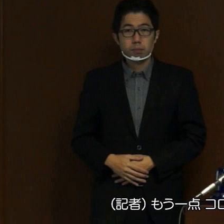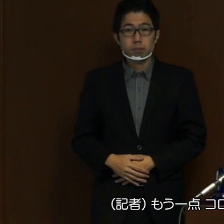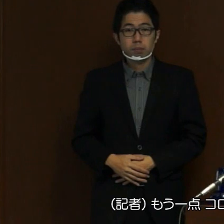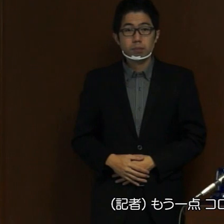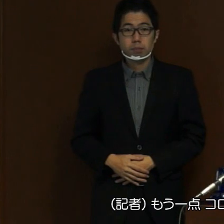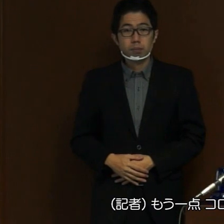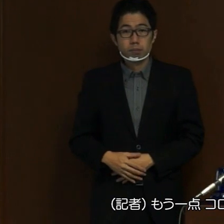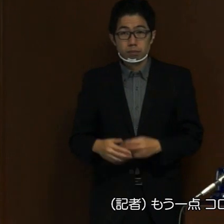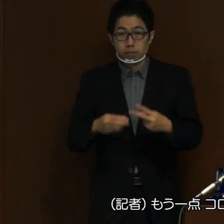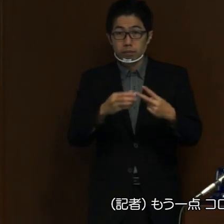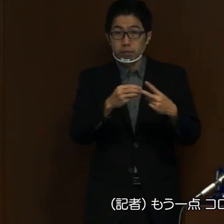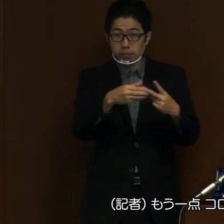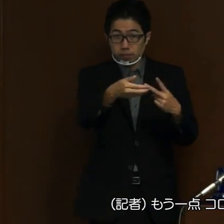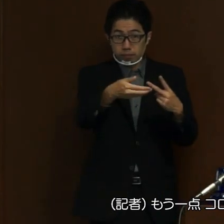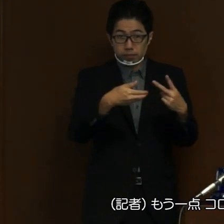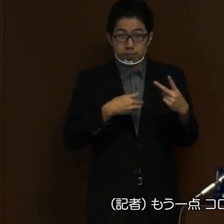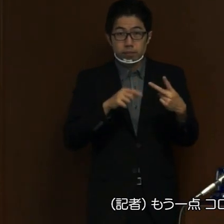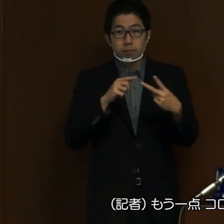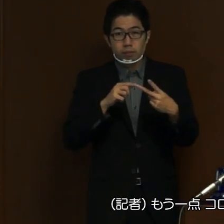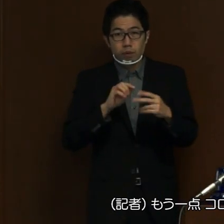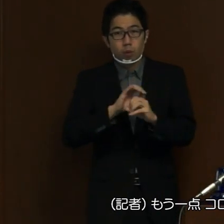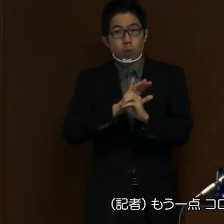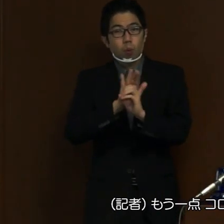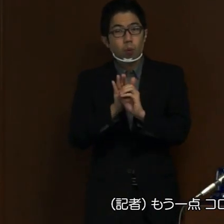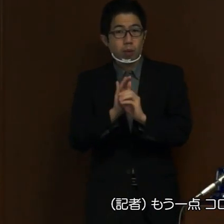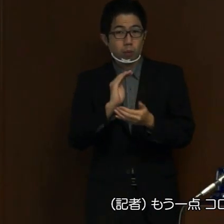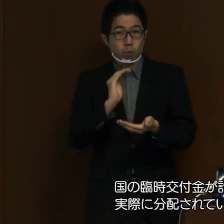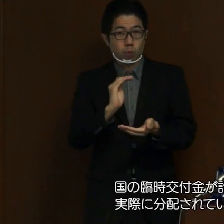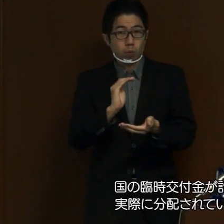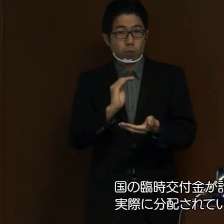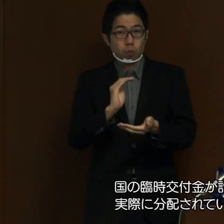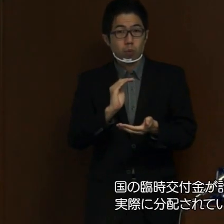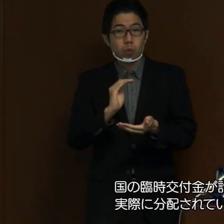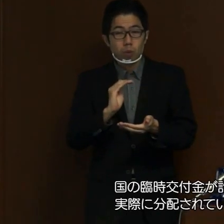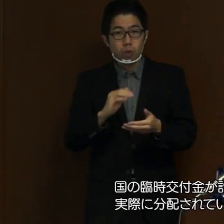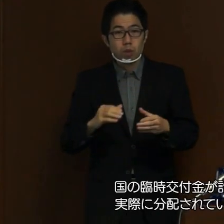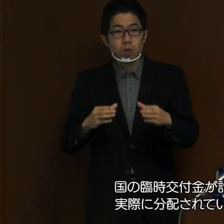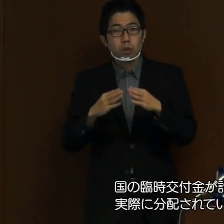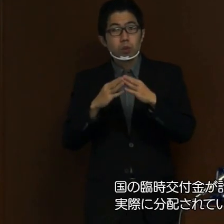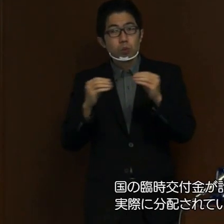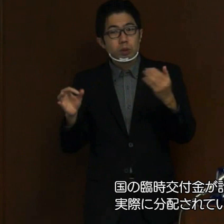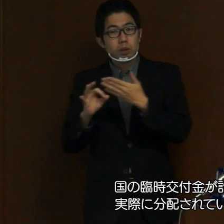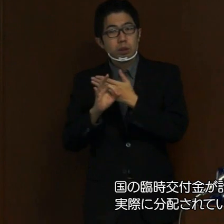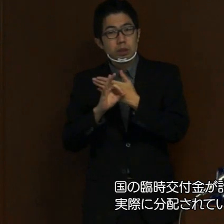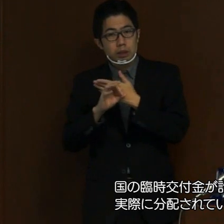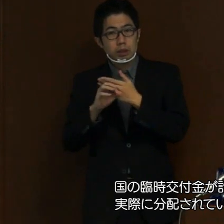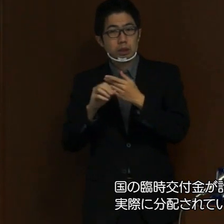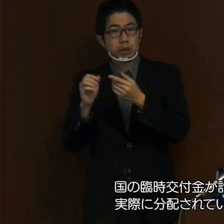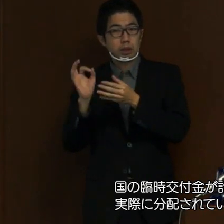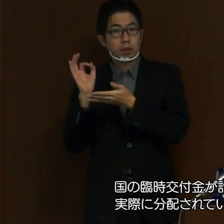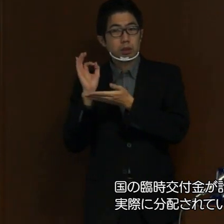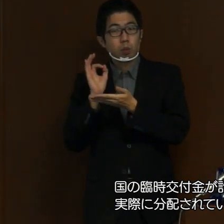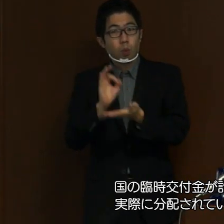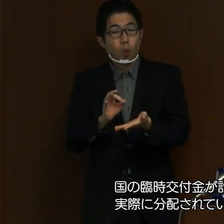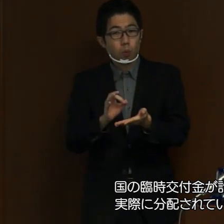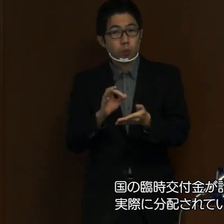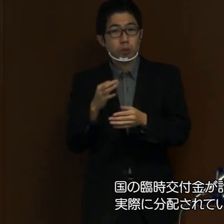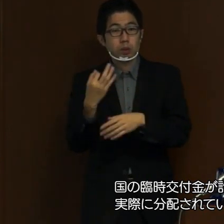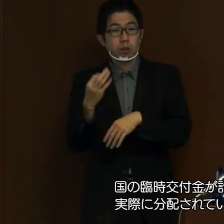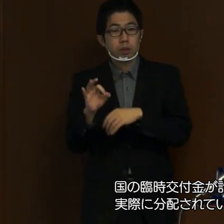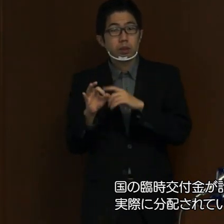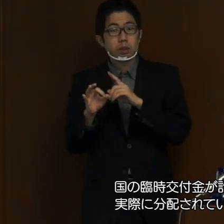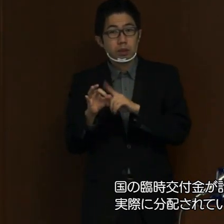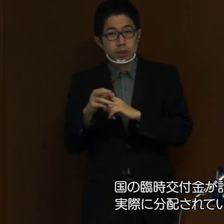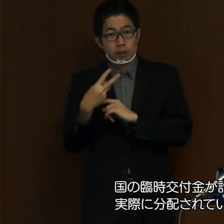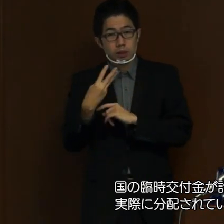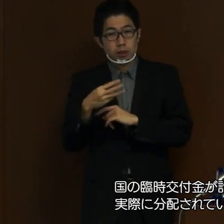ありがとうございます。もう一点コロナの話なんですが、国の臨時交付金が計3億円